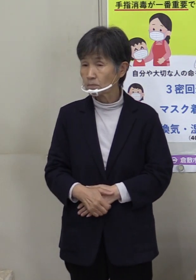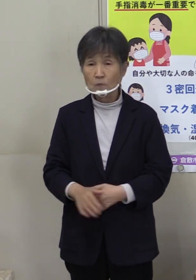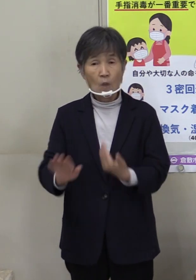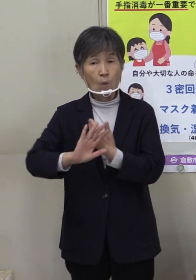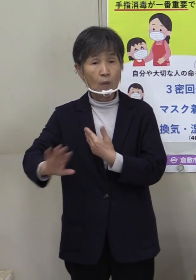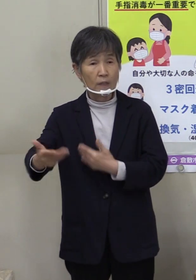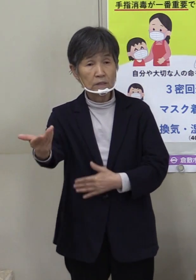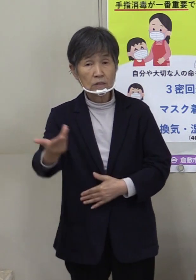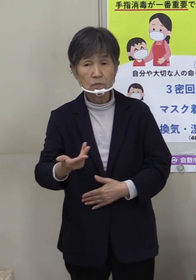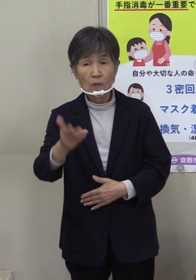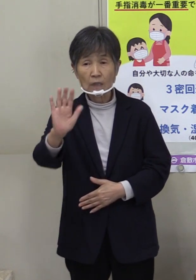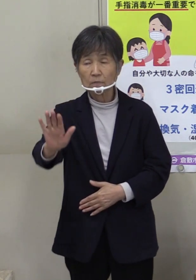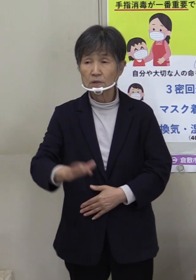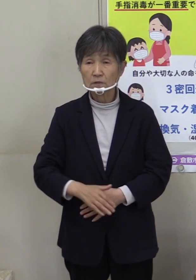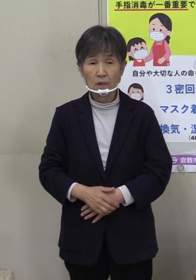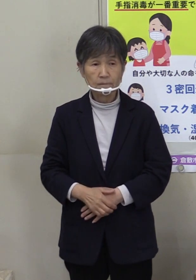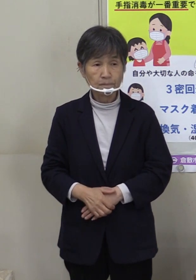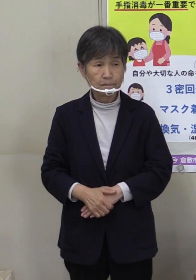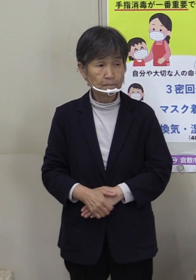他にもありますか。